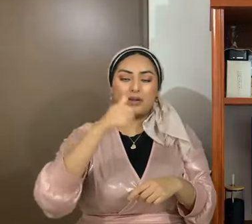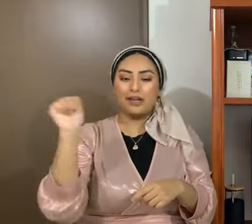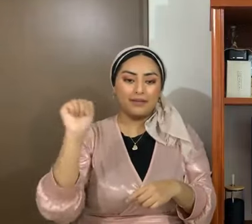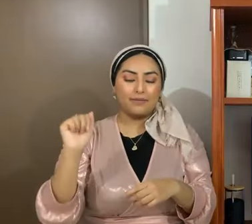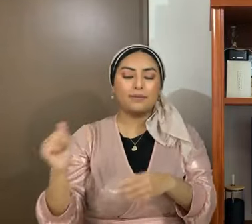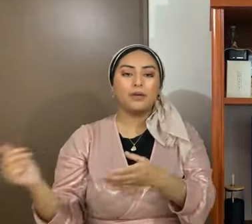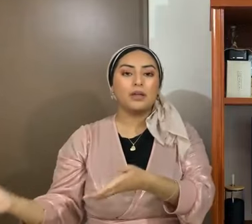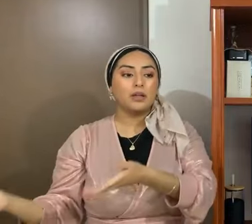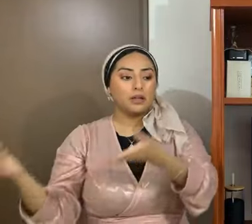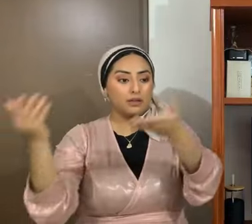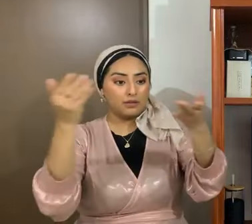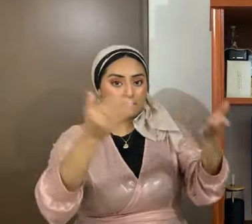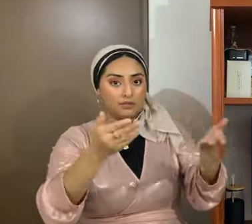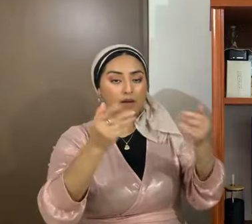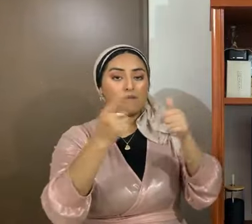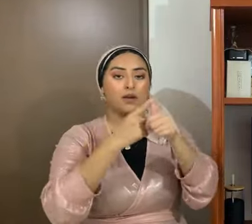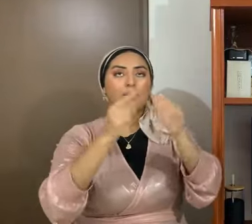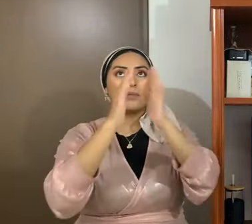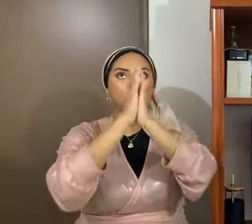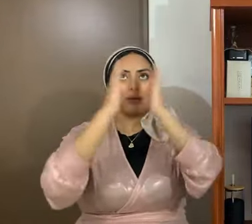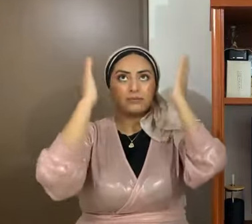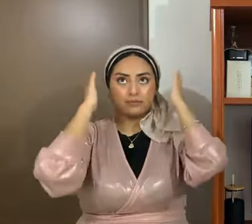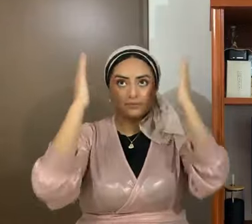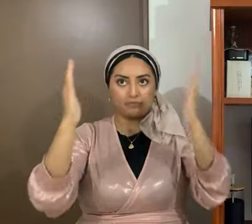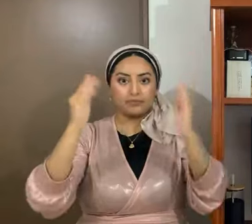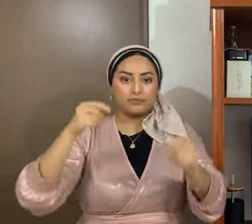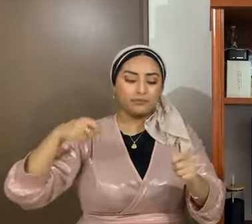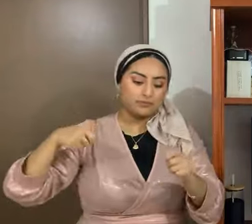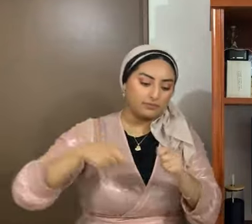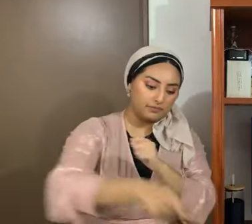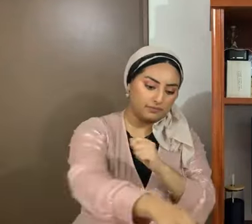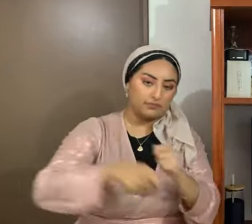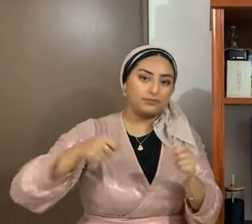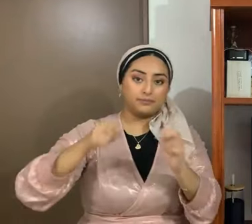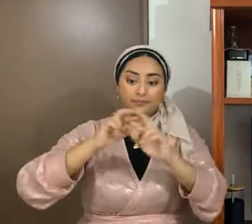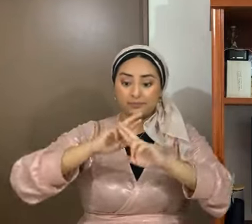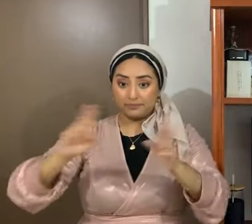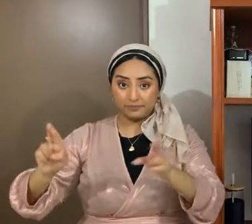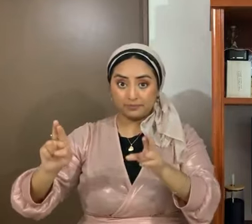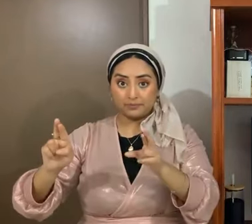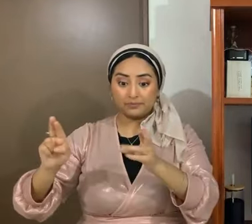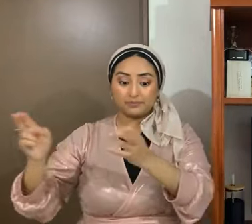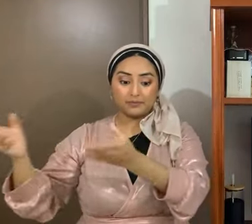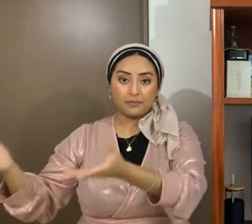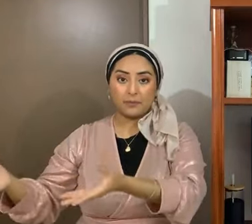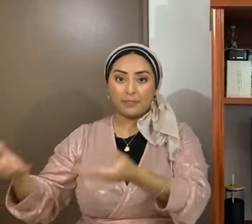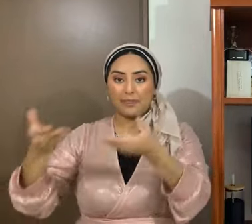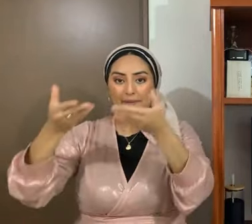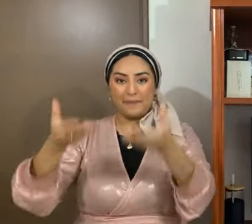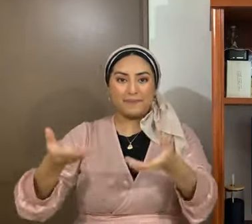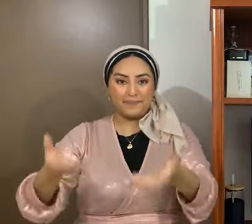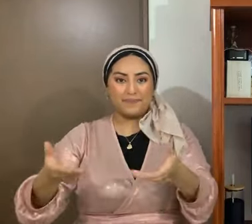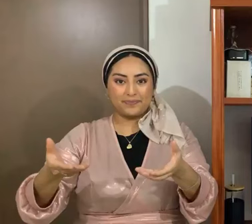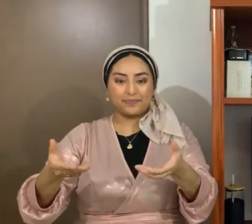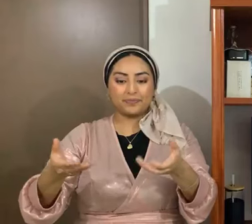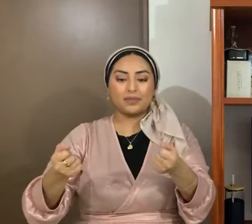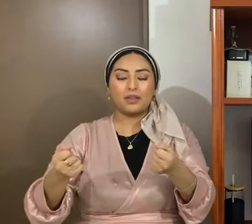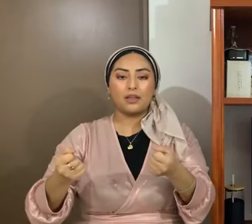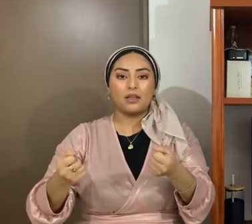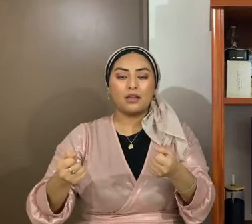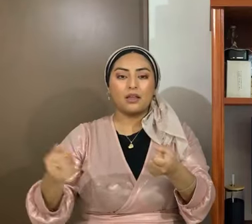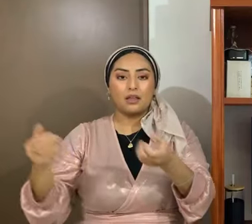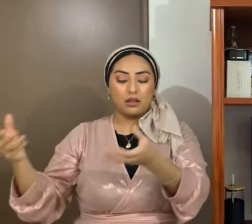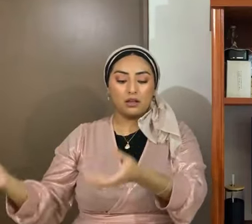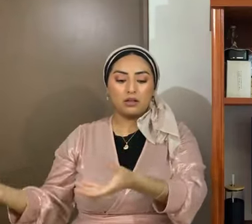siervo de Yahweh, se hacía una oración, se degollaba, se preparaba y entonces ese cuerpo de animalito, ese